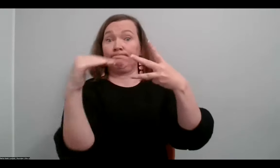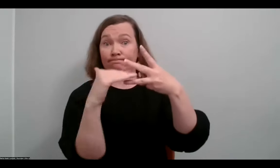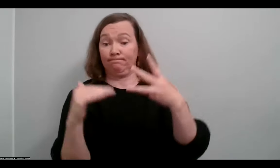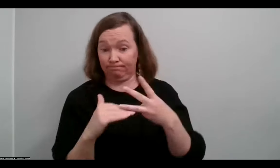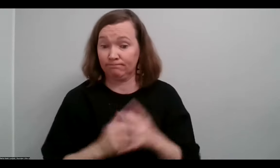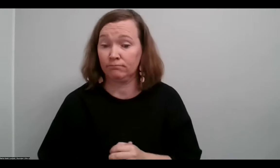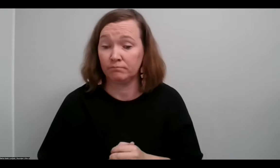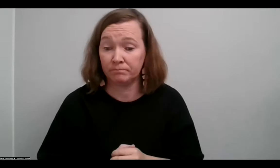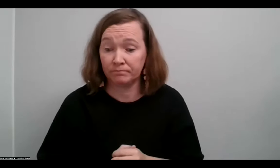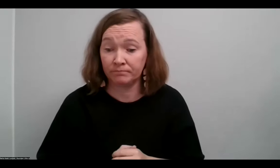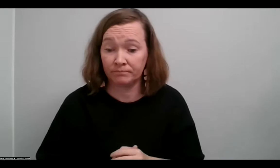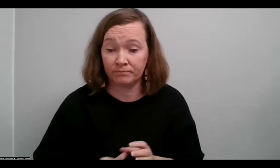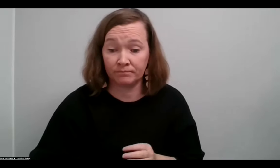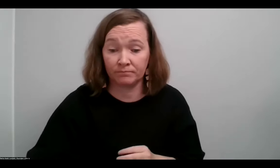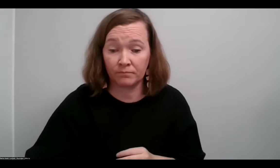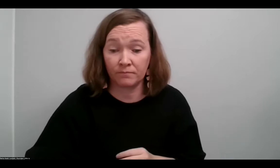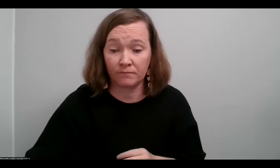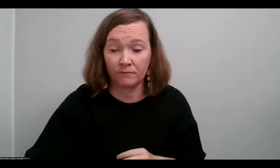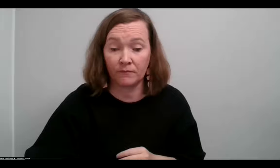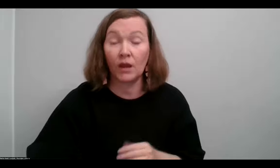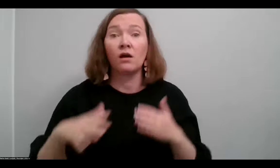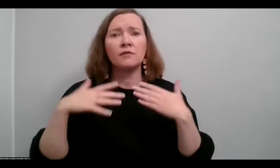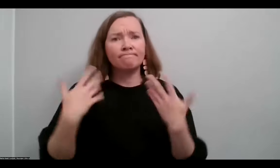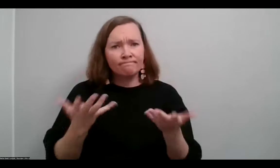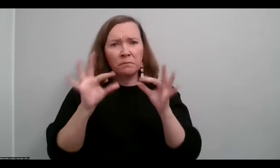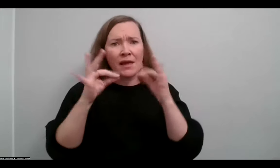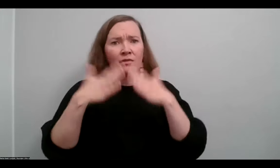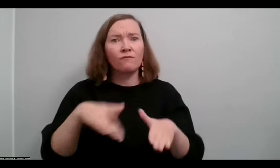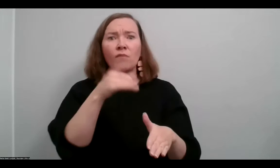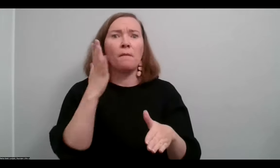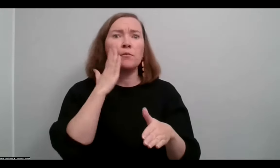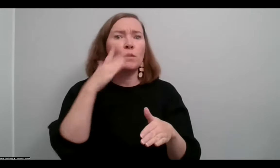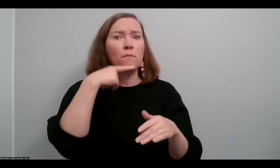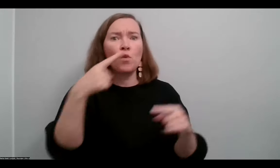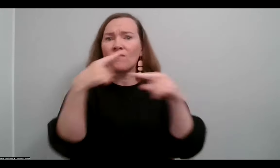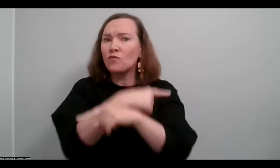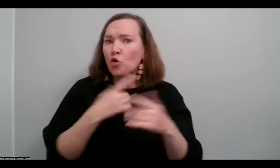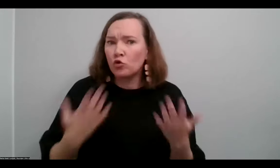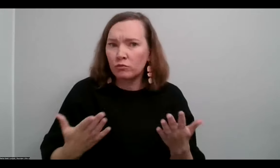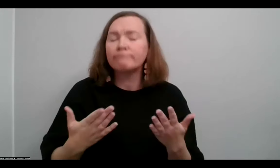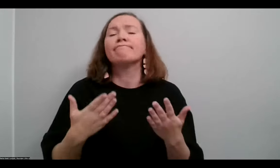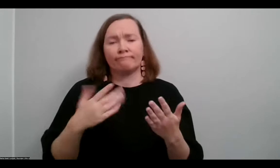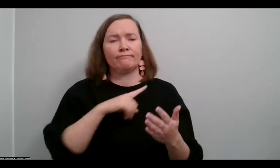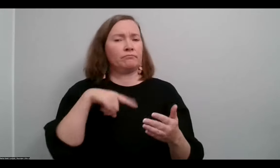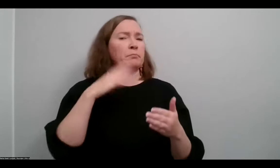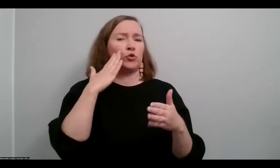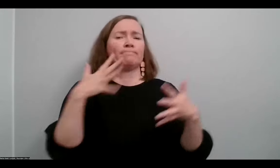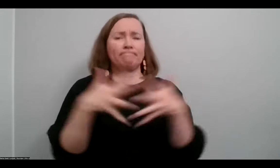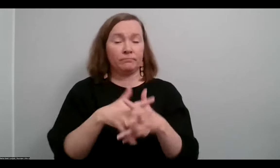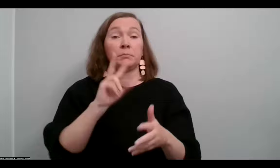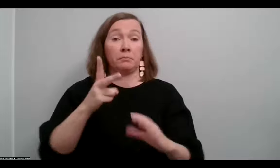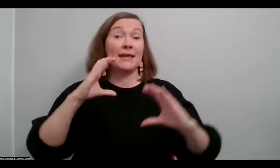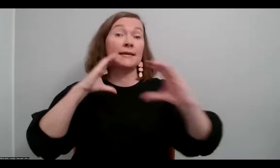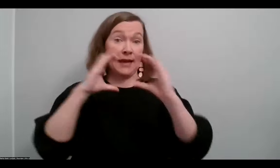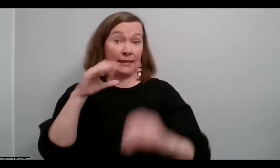ajatuksia, kommentteja, eli jokaisen aiheen jälkeen näissä väleissä on mahdollisuus keskustella. Ja miten sitten saat